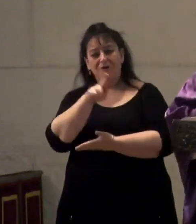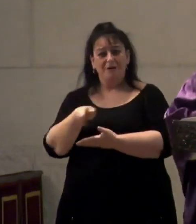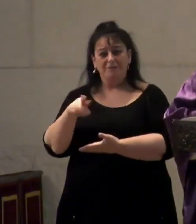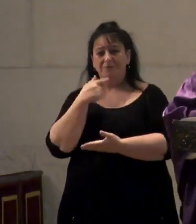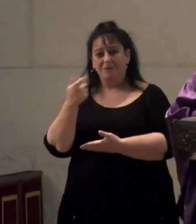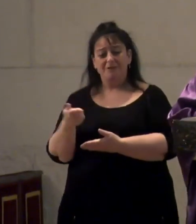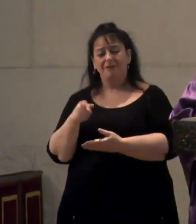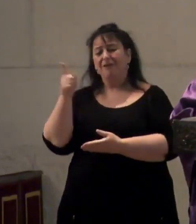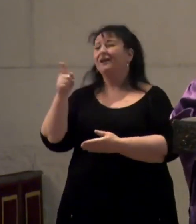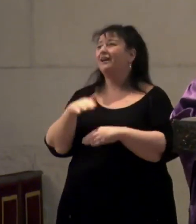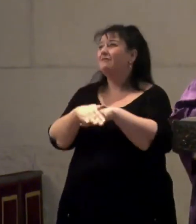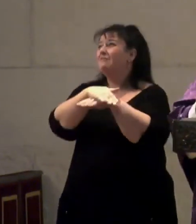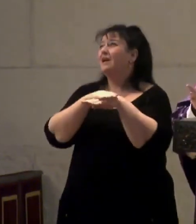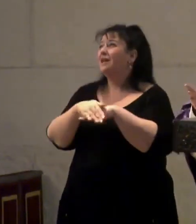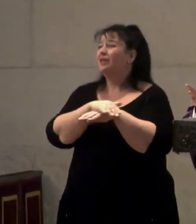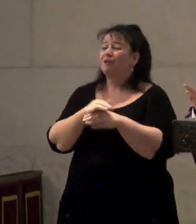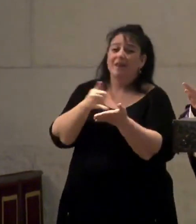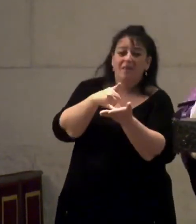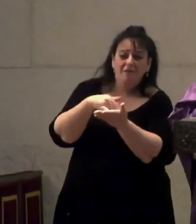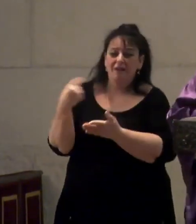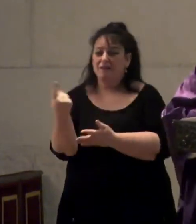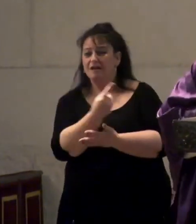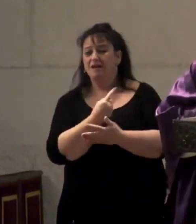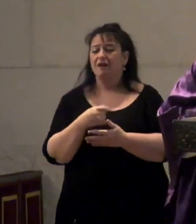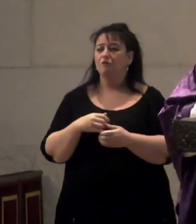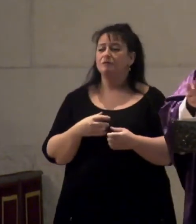Él perdone las debilidades, las fragilidades,